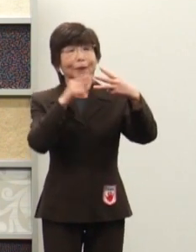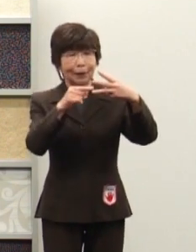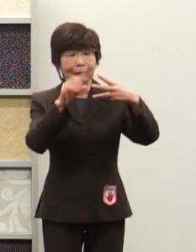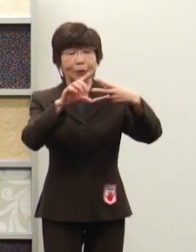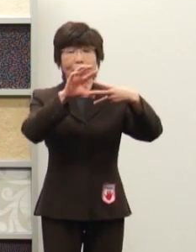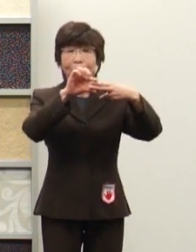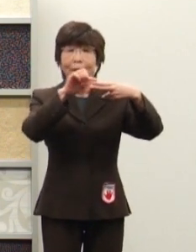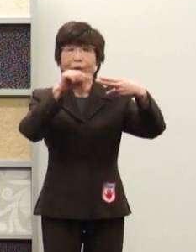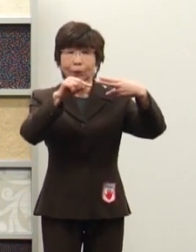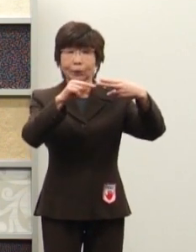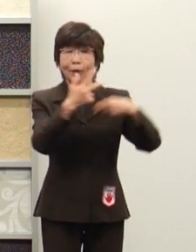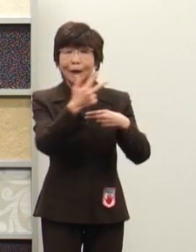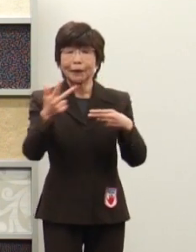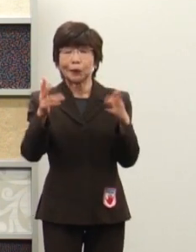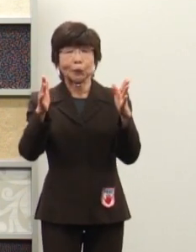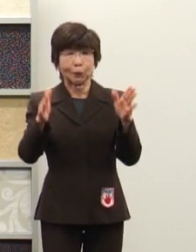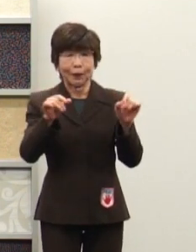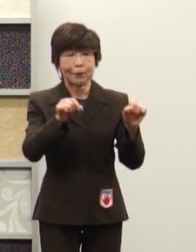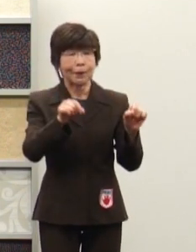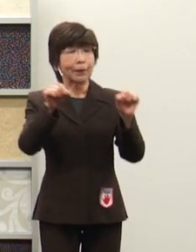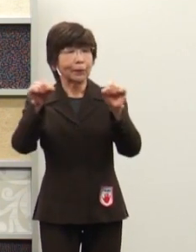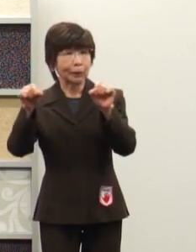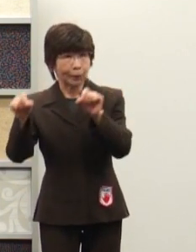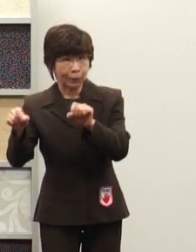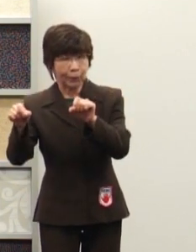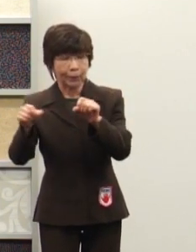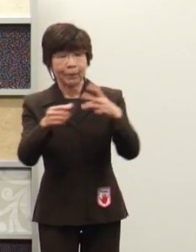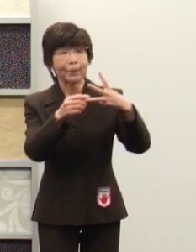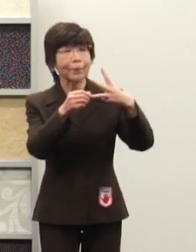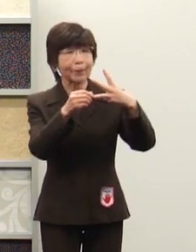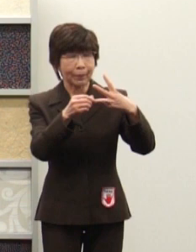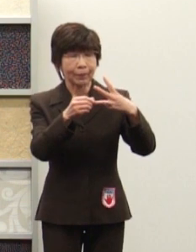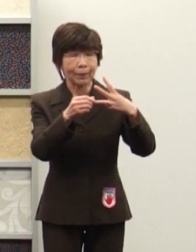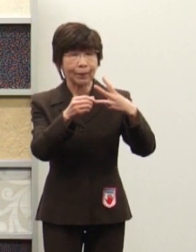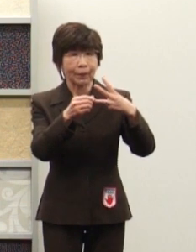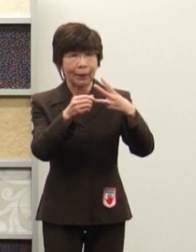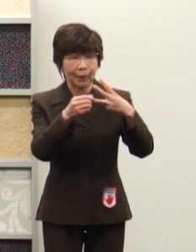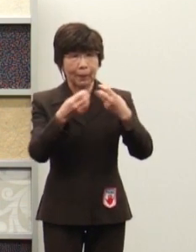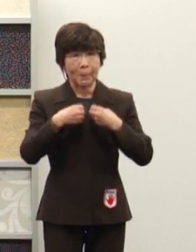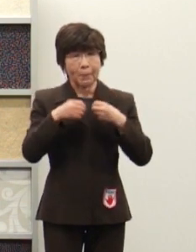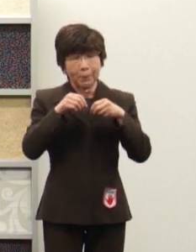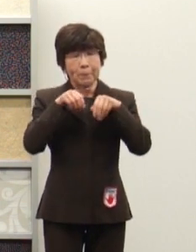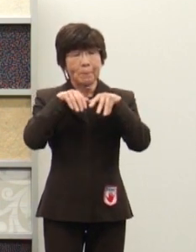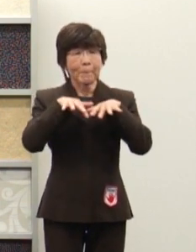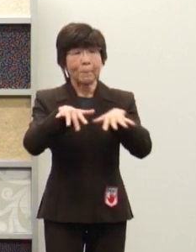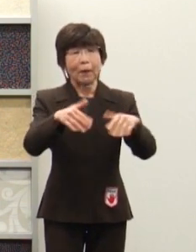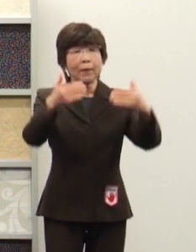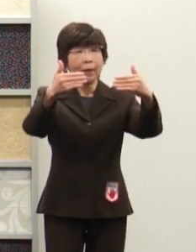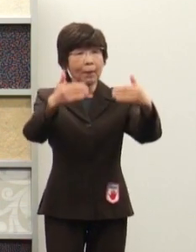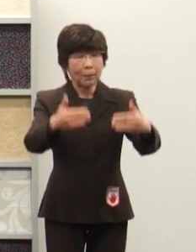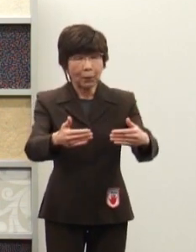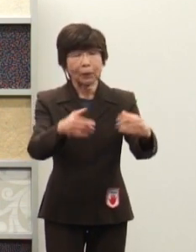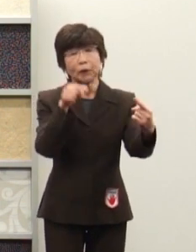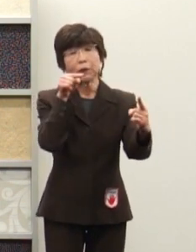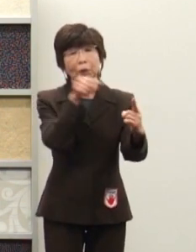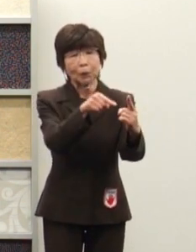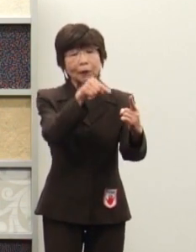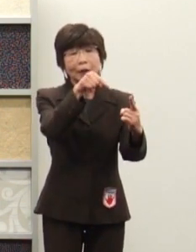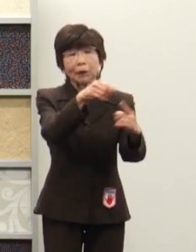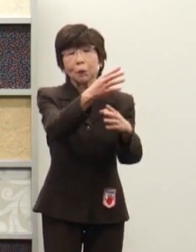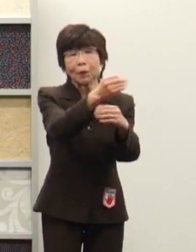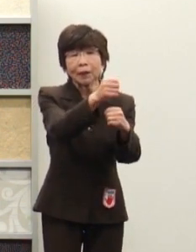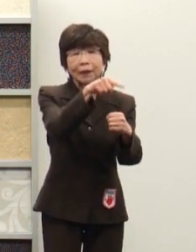2件は、1週間。うち1点はそのまん延防止等重点措置の延長の期限の幅に合わせて、 そういうことですね。